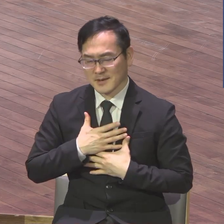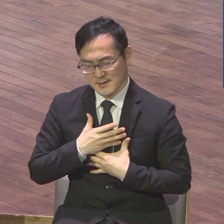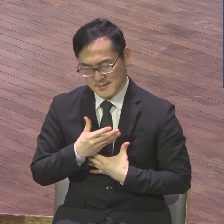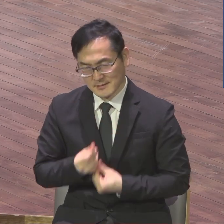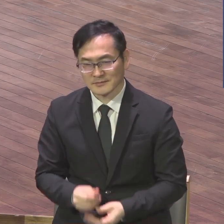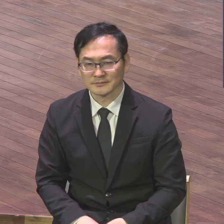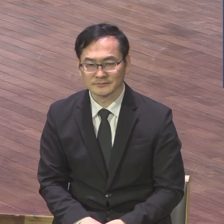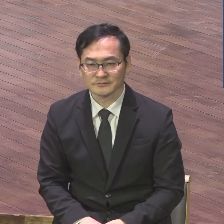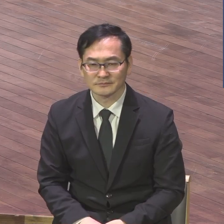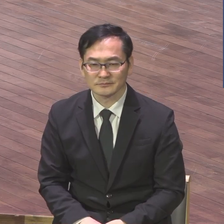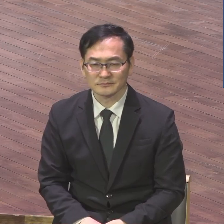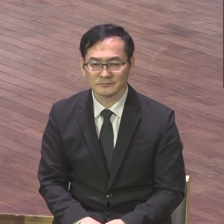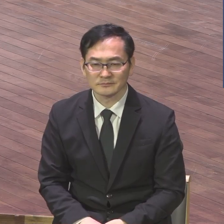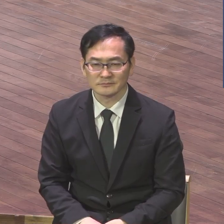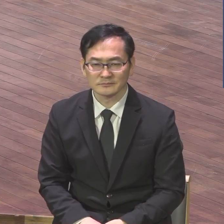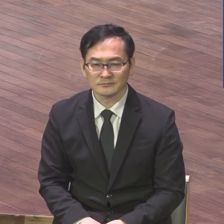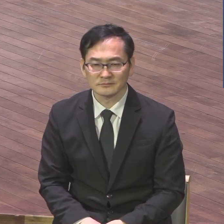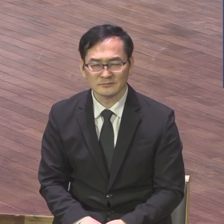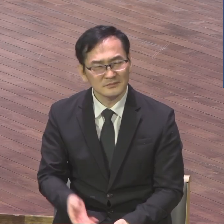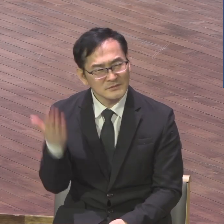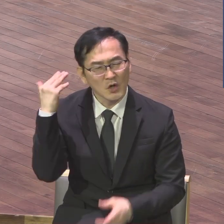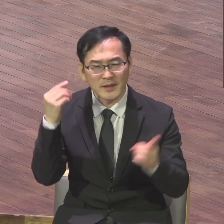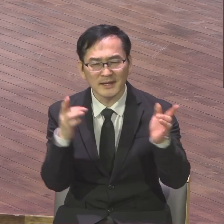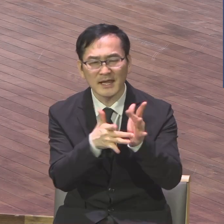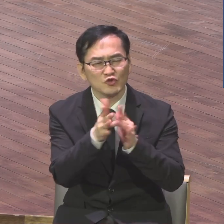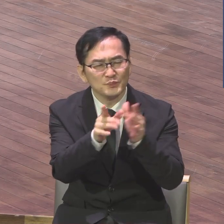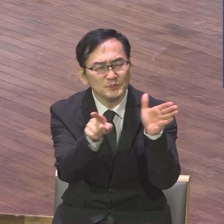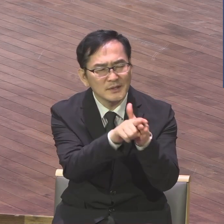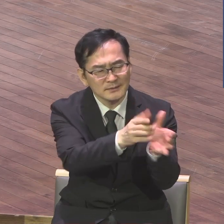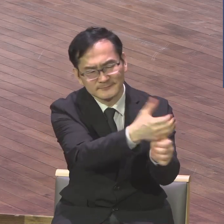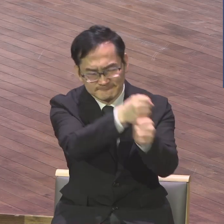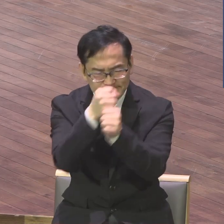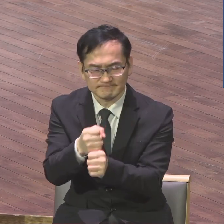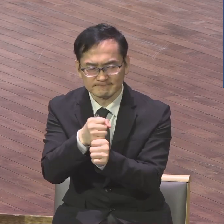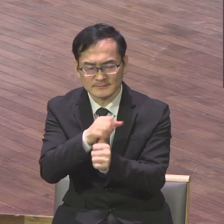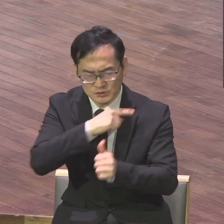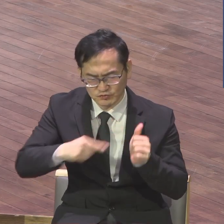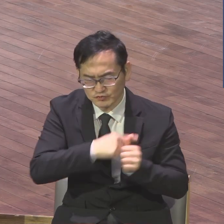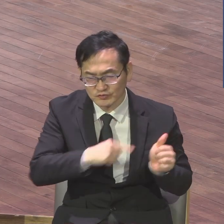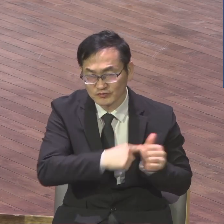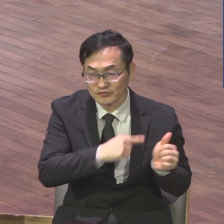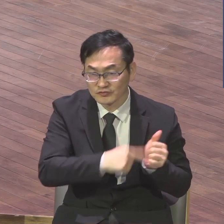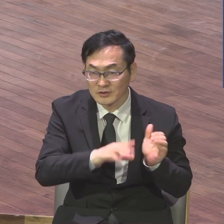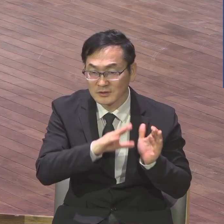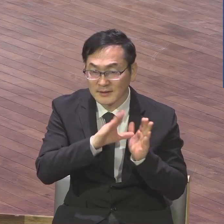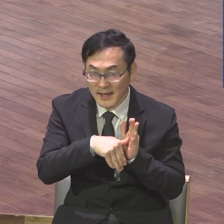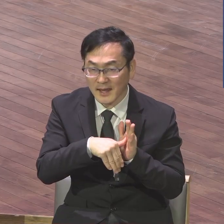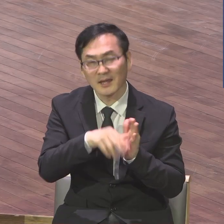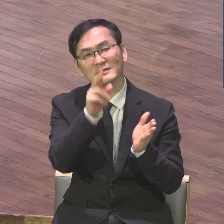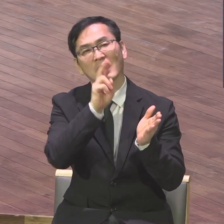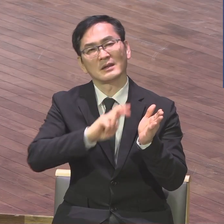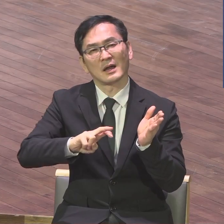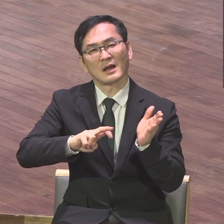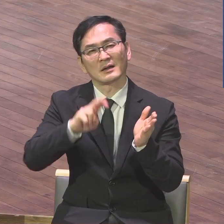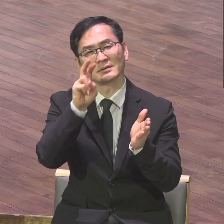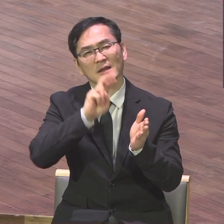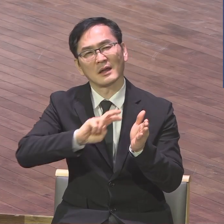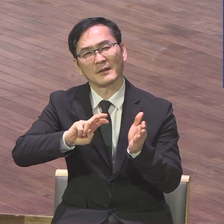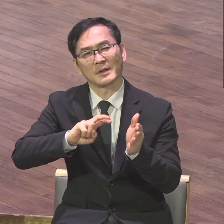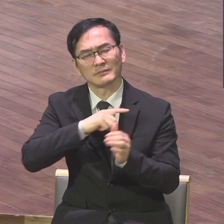사형틀에 잡혀가면서 사형을 예수 믿는 것 때문에 사형을 당하는데 찬양 부르면서 천국